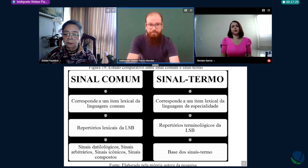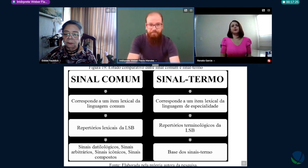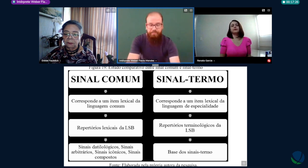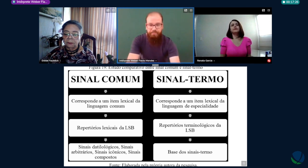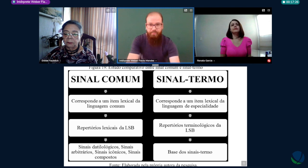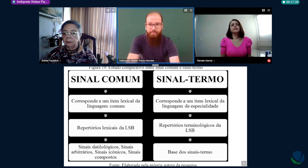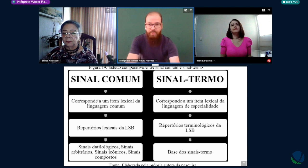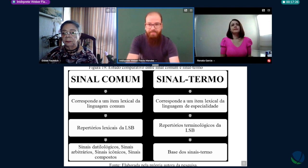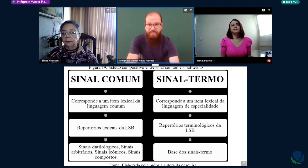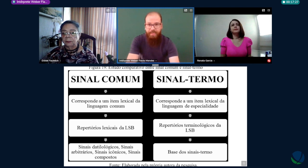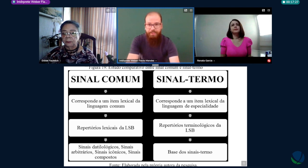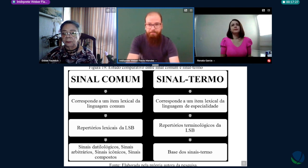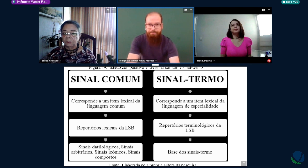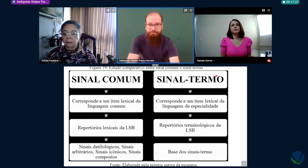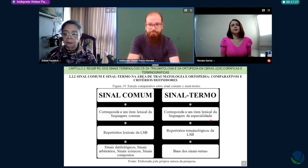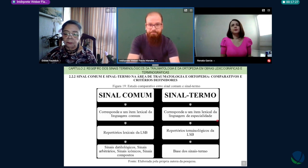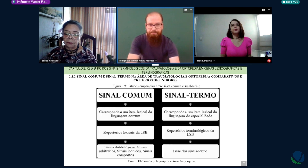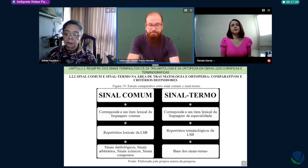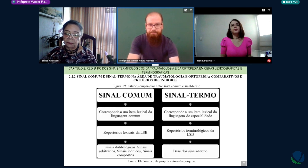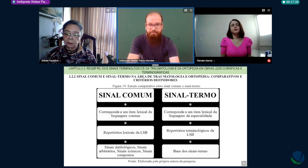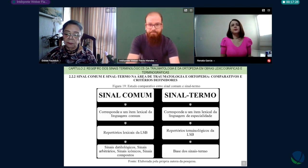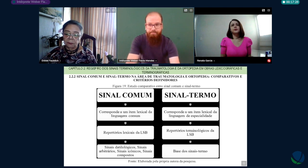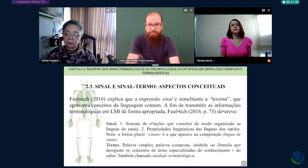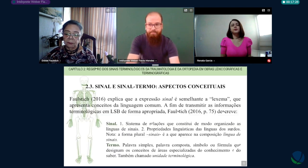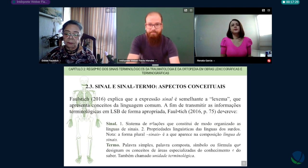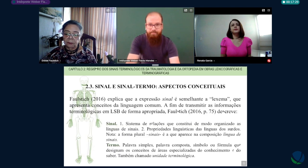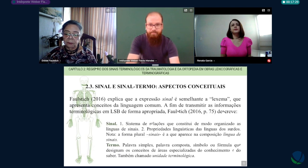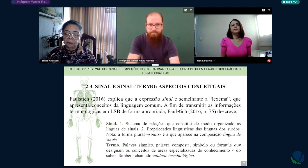aos sinais termo. Próximo slide.